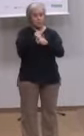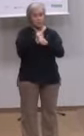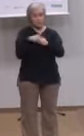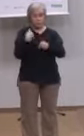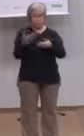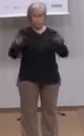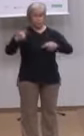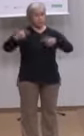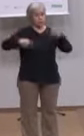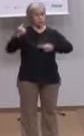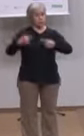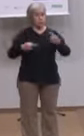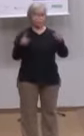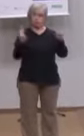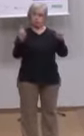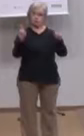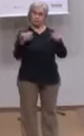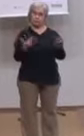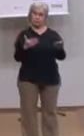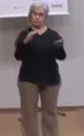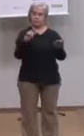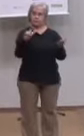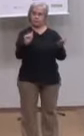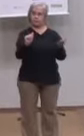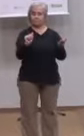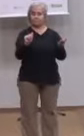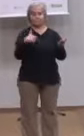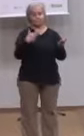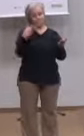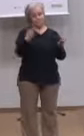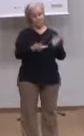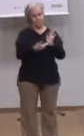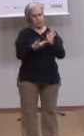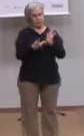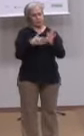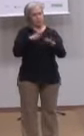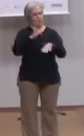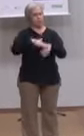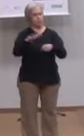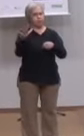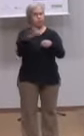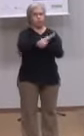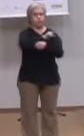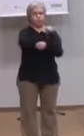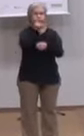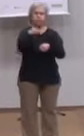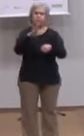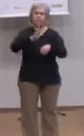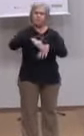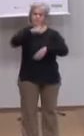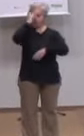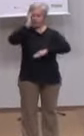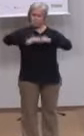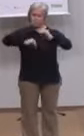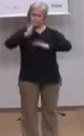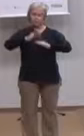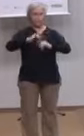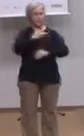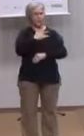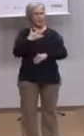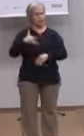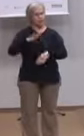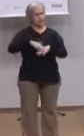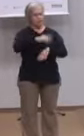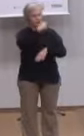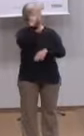estamos aqui discutindo sobre isso. Gostaria que essa casa estivesse mais cheia, gostaria que tivesse aqui mais profissionais da área de saúde,